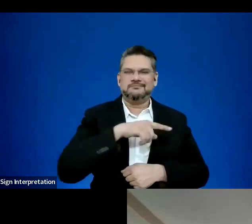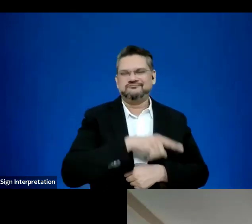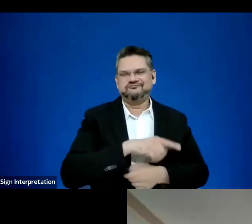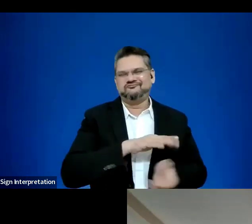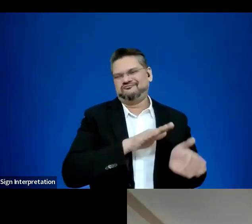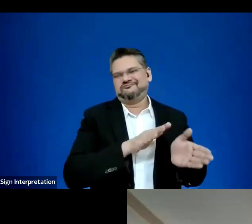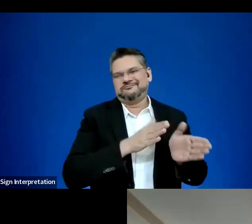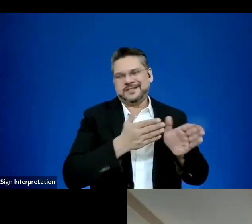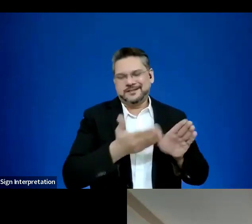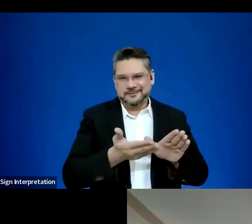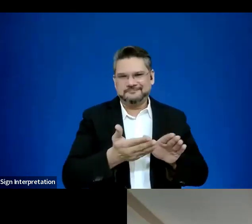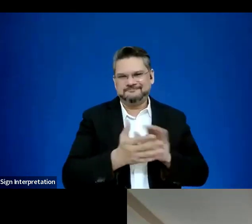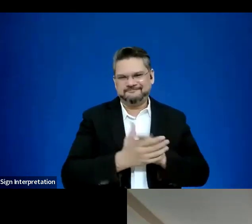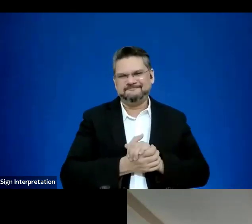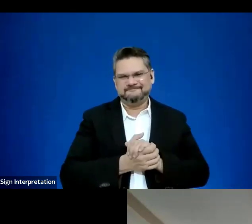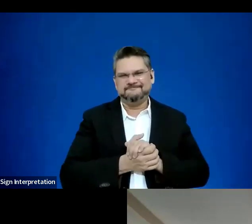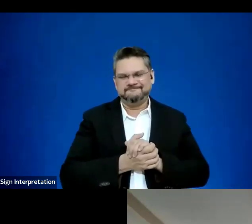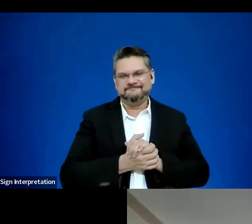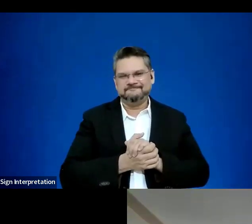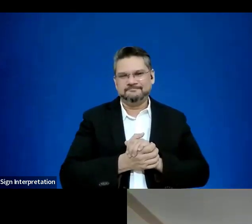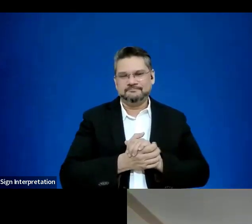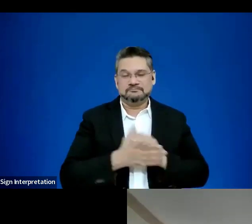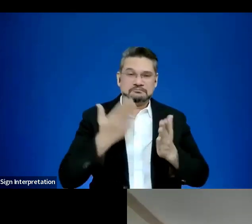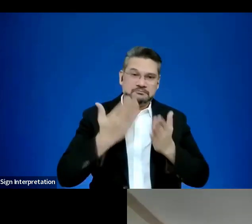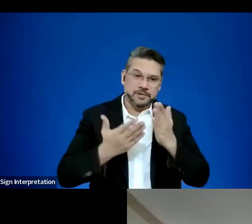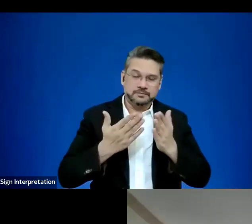他真的是太早离开我们